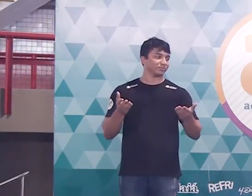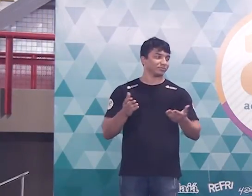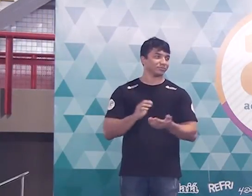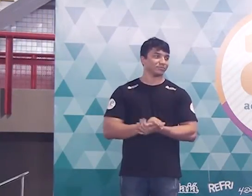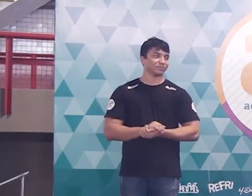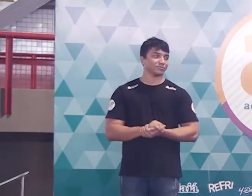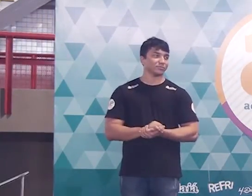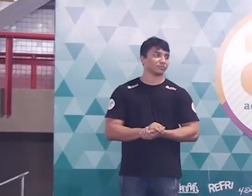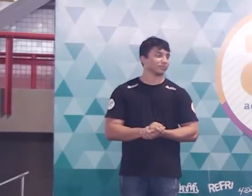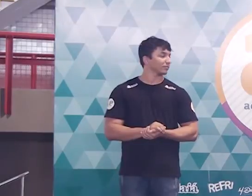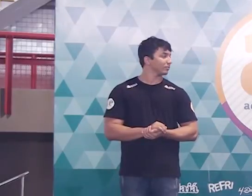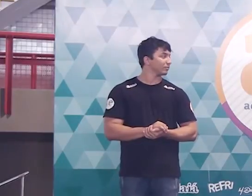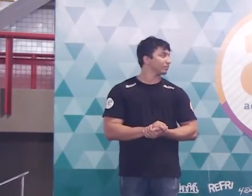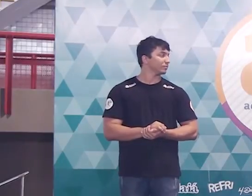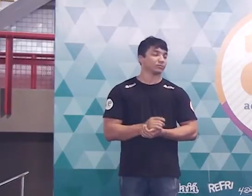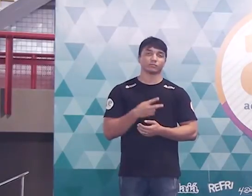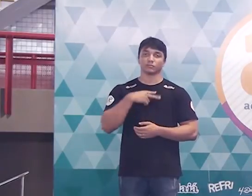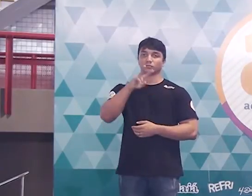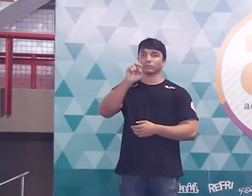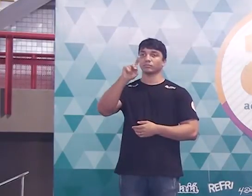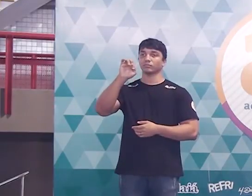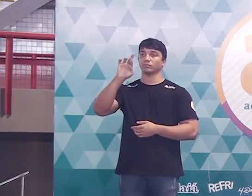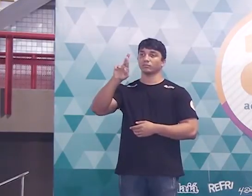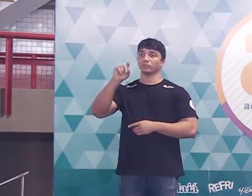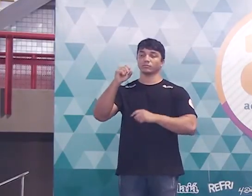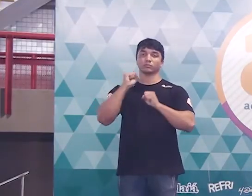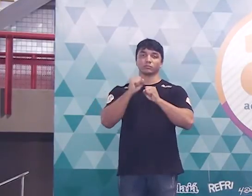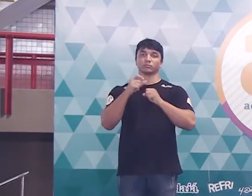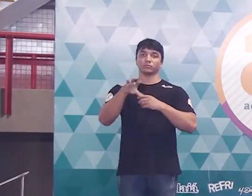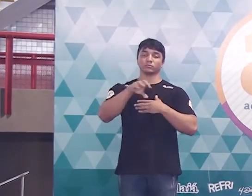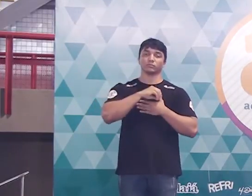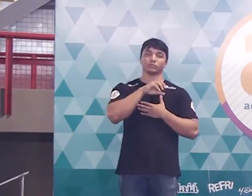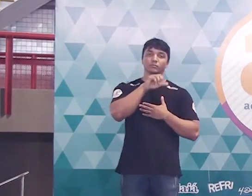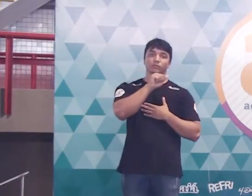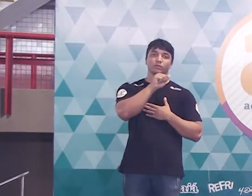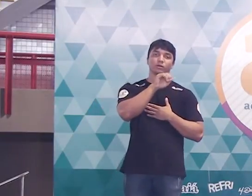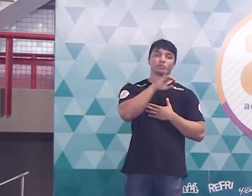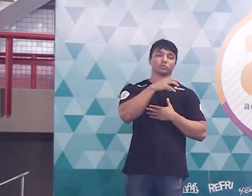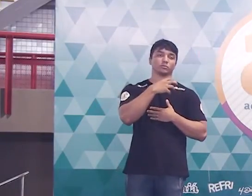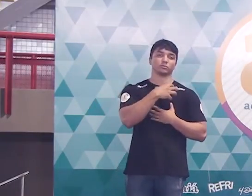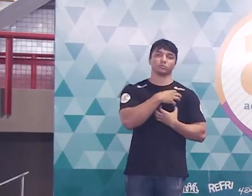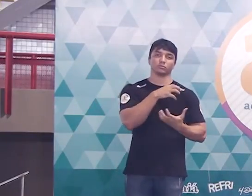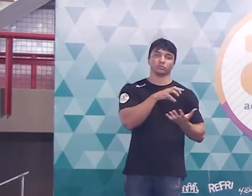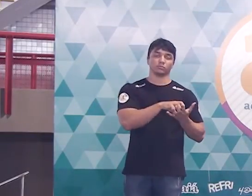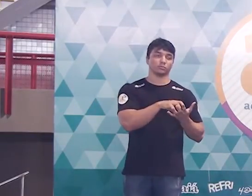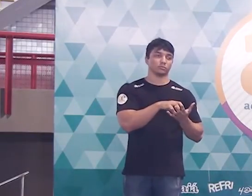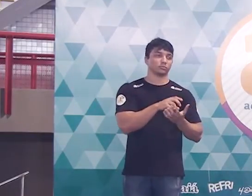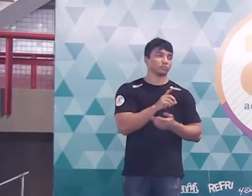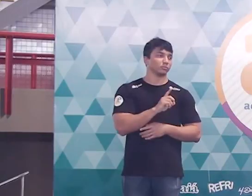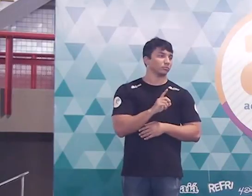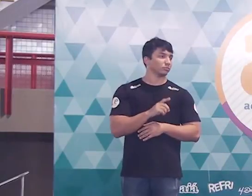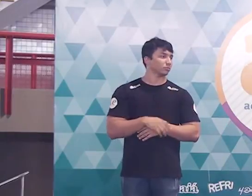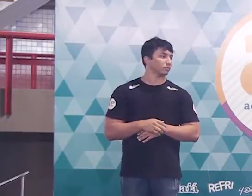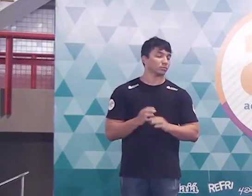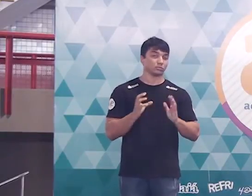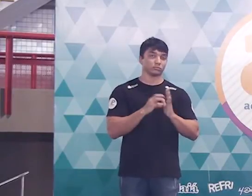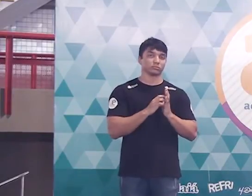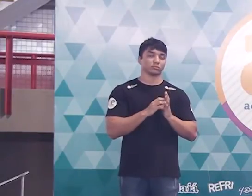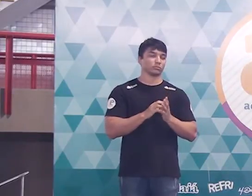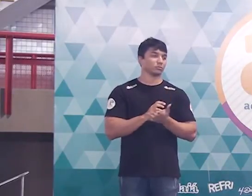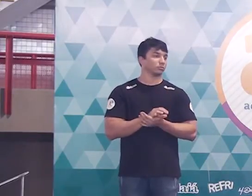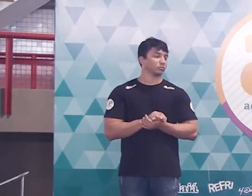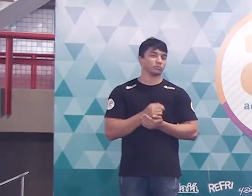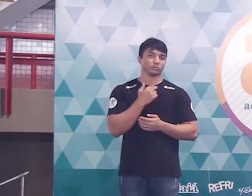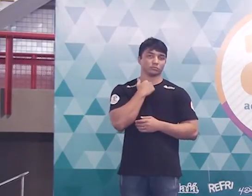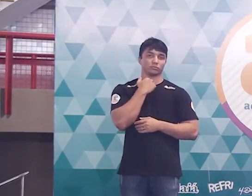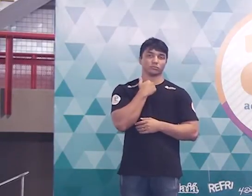irmão? O vetor pode transmitir AIDS? Não, viu? Não pode. Isso aí já foi informado, né, gente?